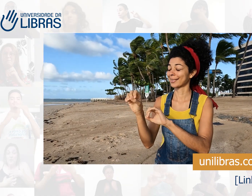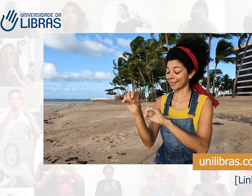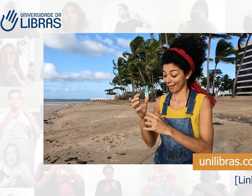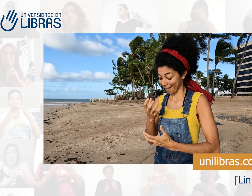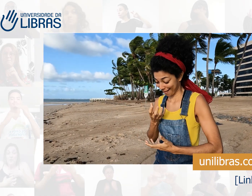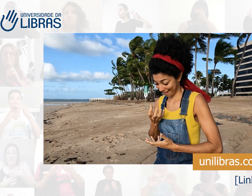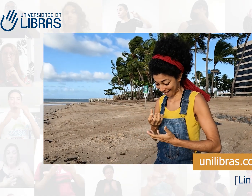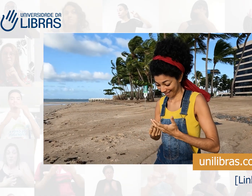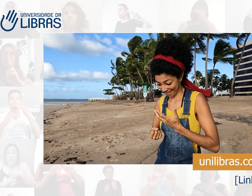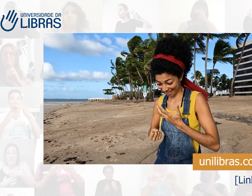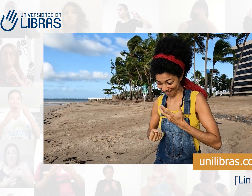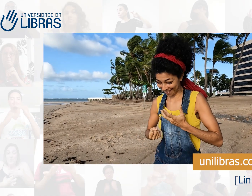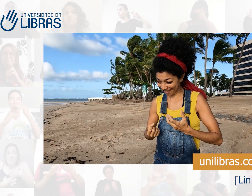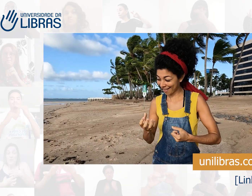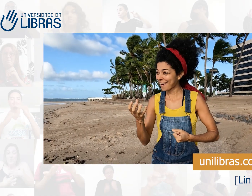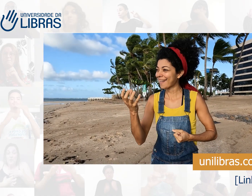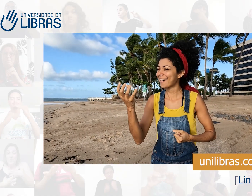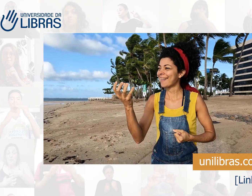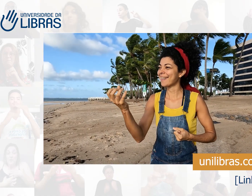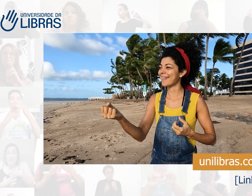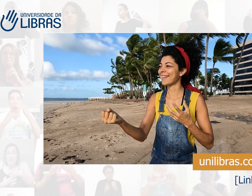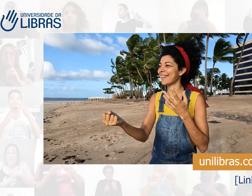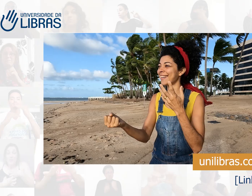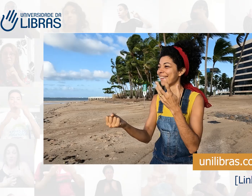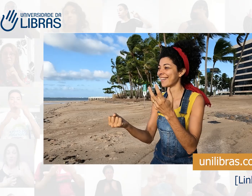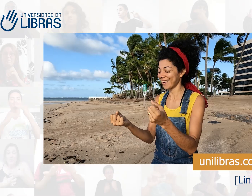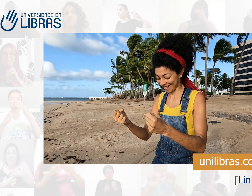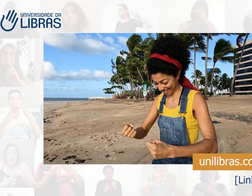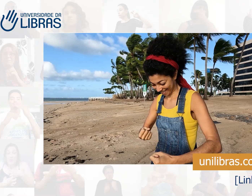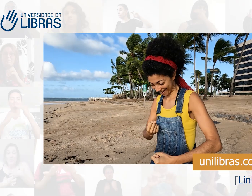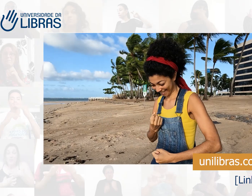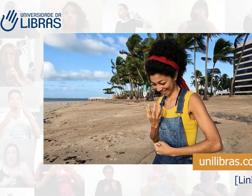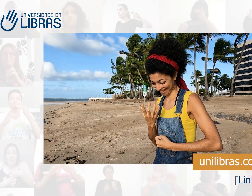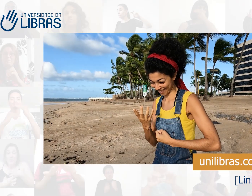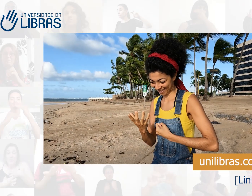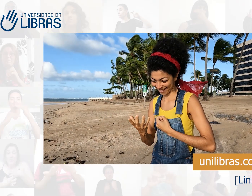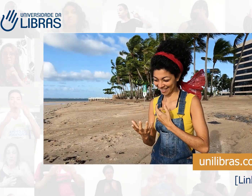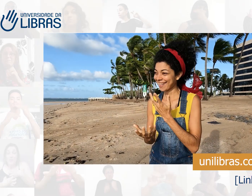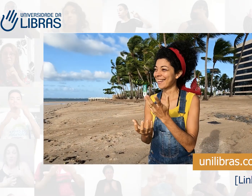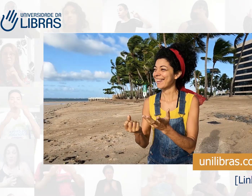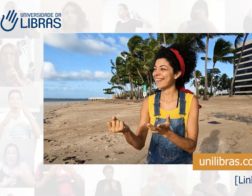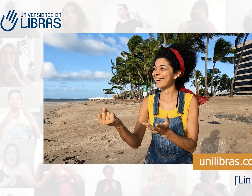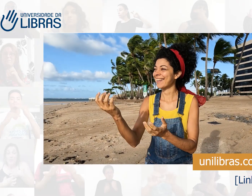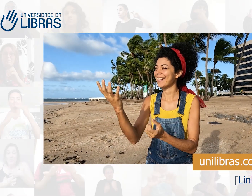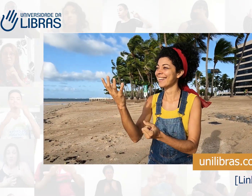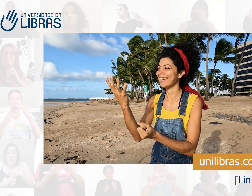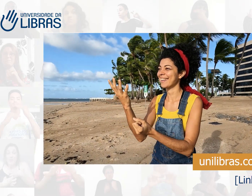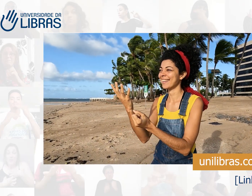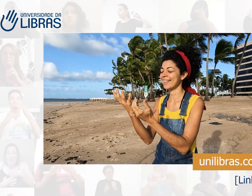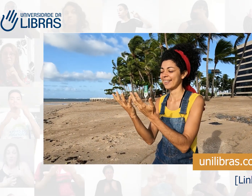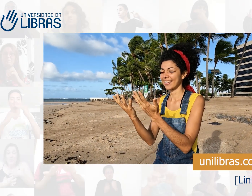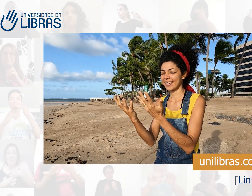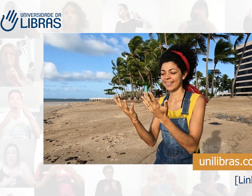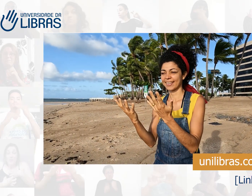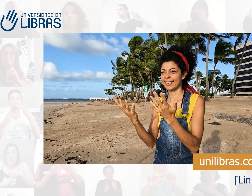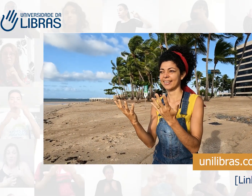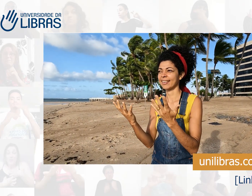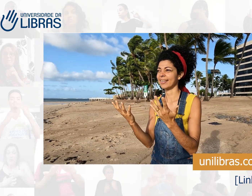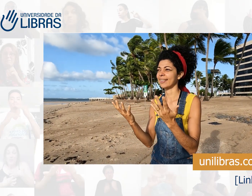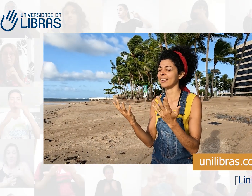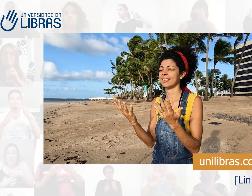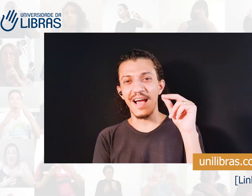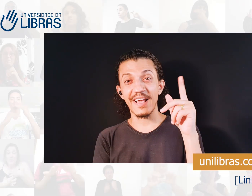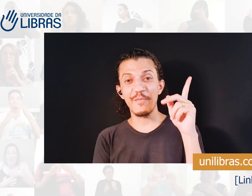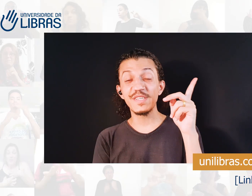estava mais clara também. Olha que interessante. Nessa época, nesse dia aí, eu falei com a Raquel assim, olha, eu não sei como